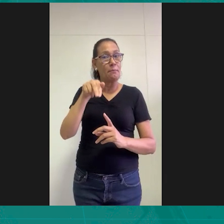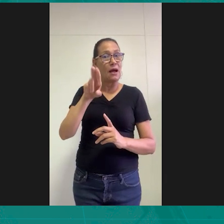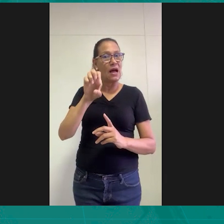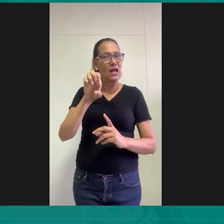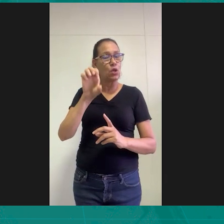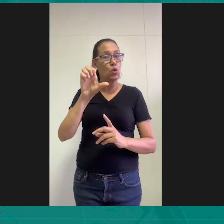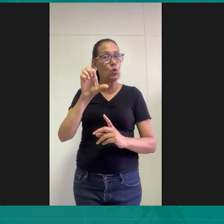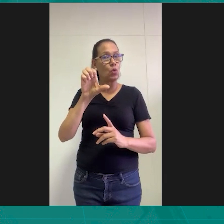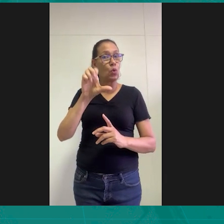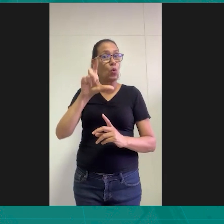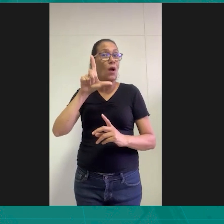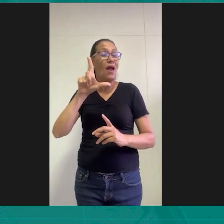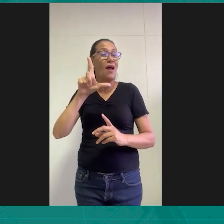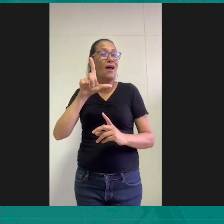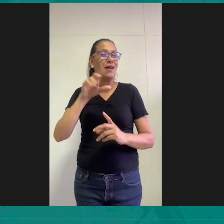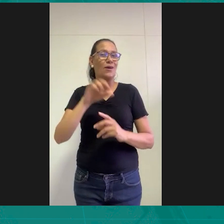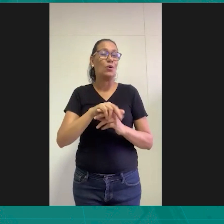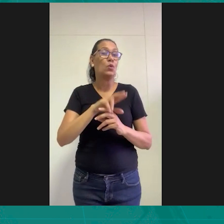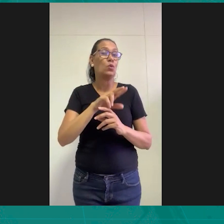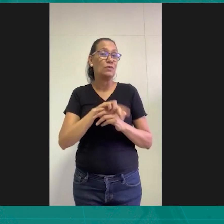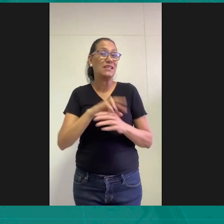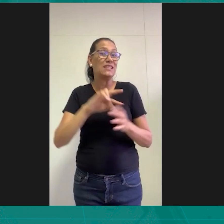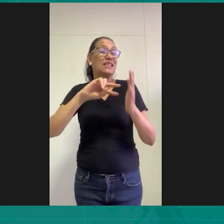quer habitar, irmãos. O